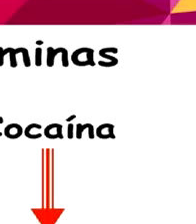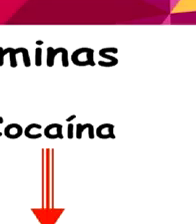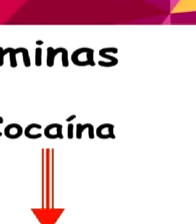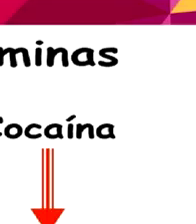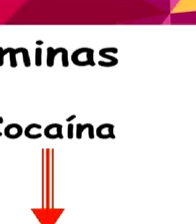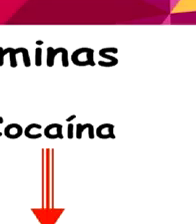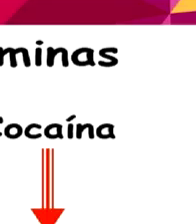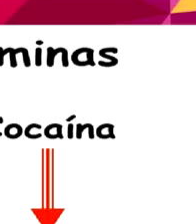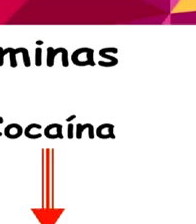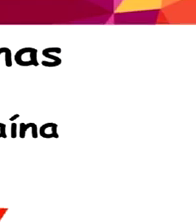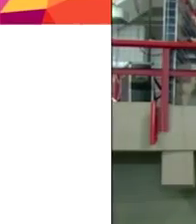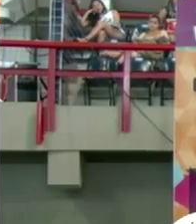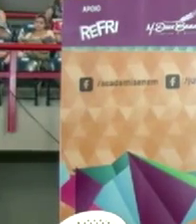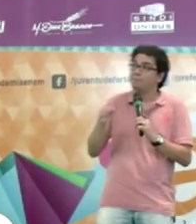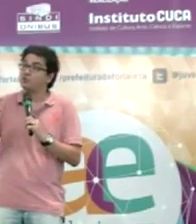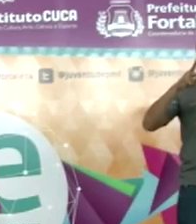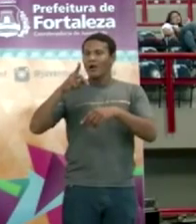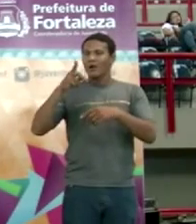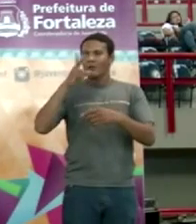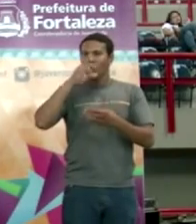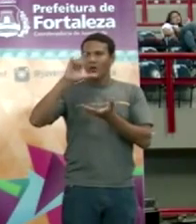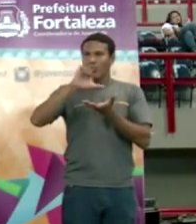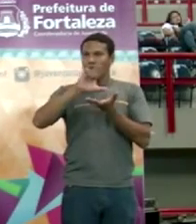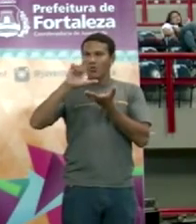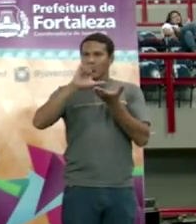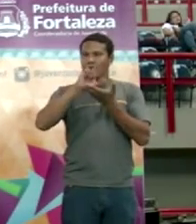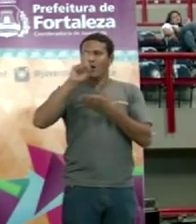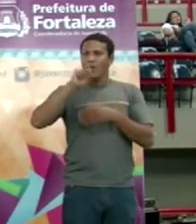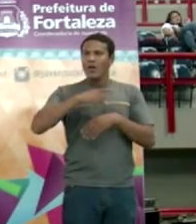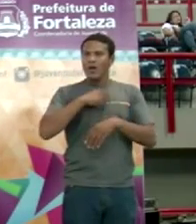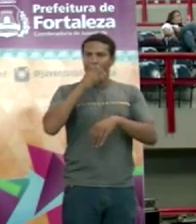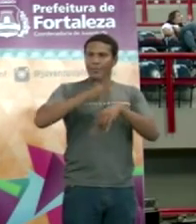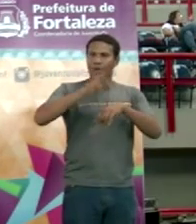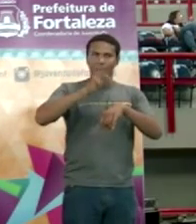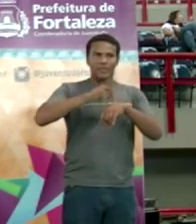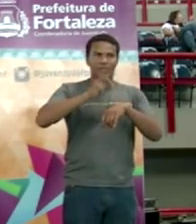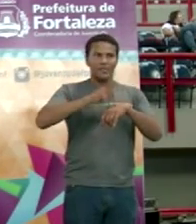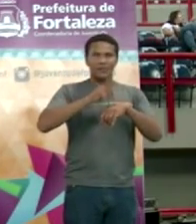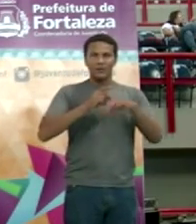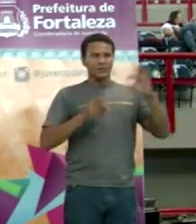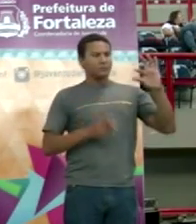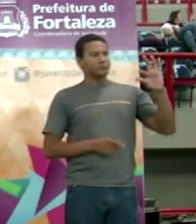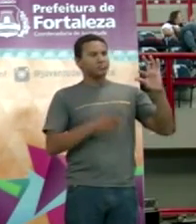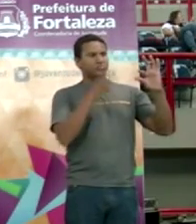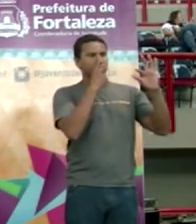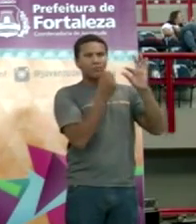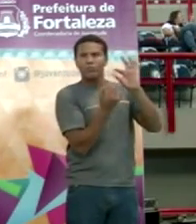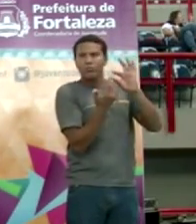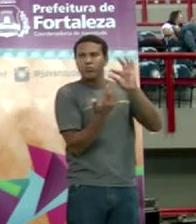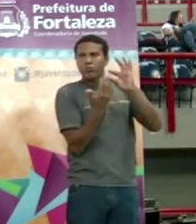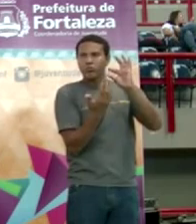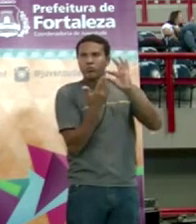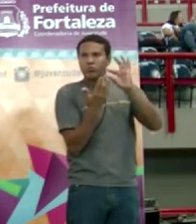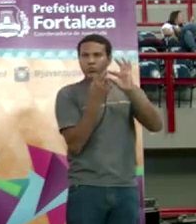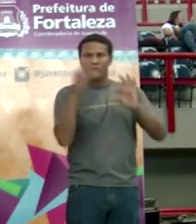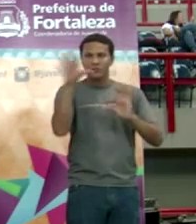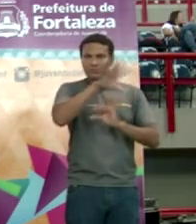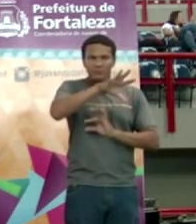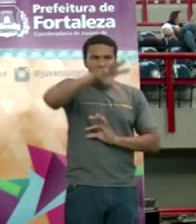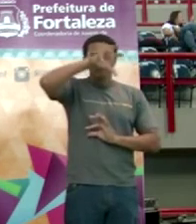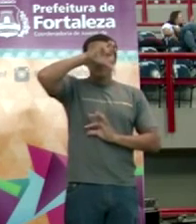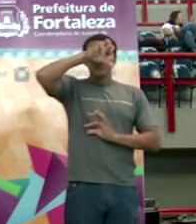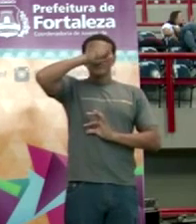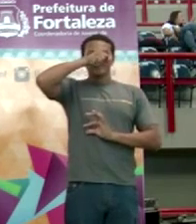de pedras e ele é fumado. A pessoa aquece a pedra e inala o vapor. Ele chega muito mais rápido ao sistema